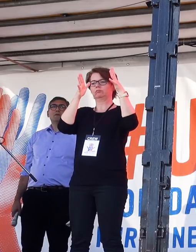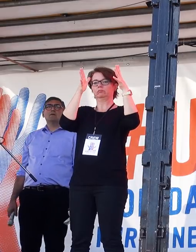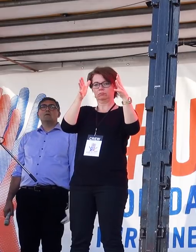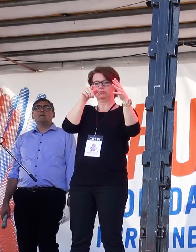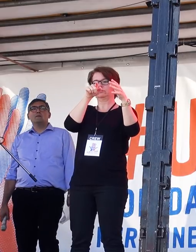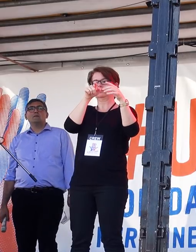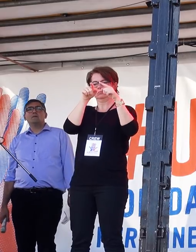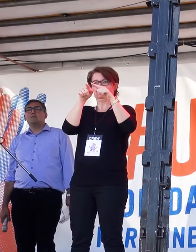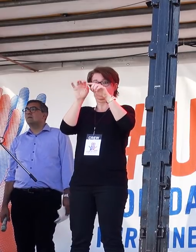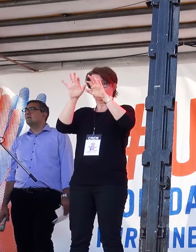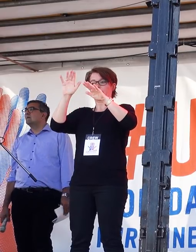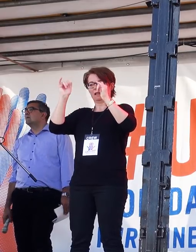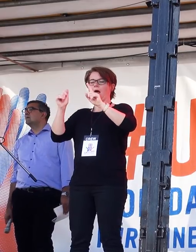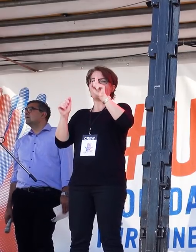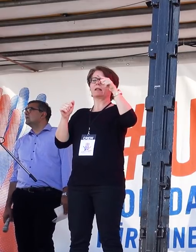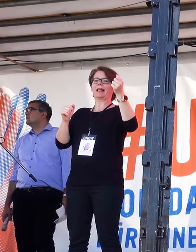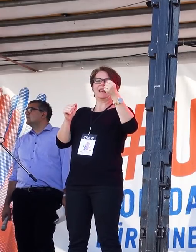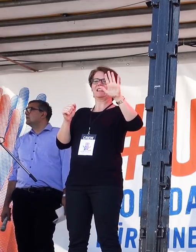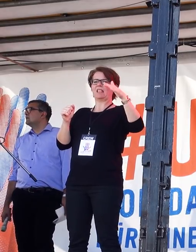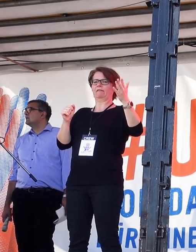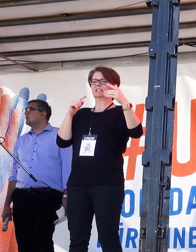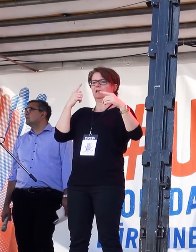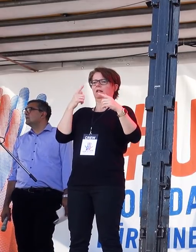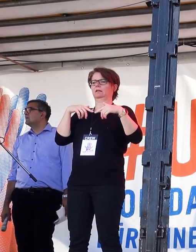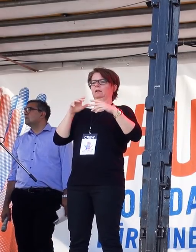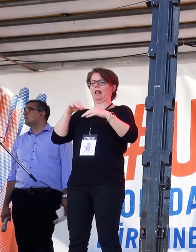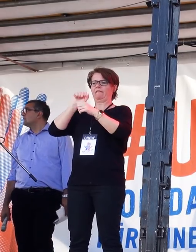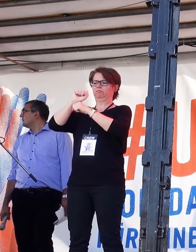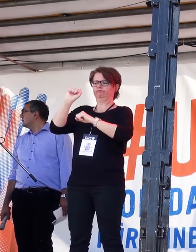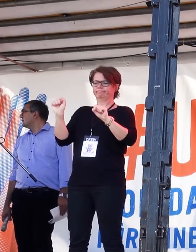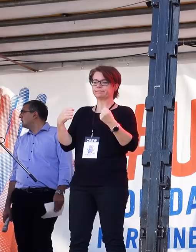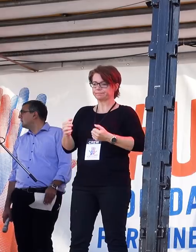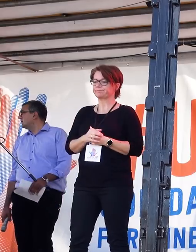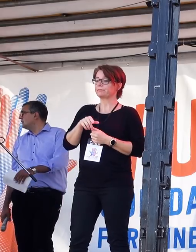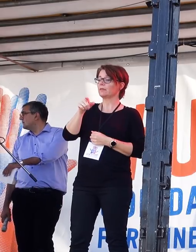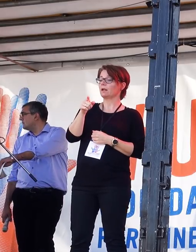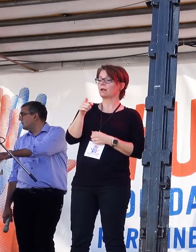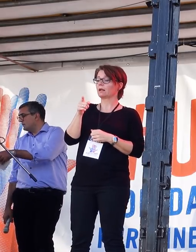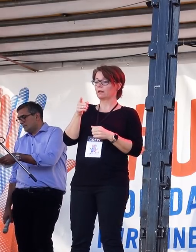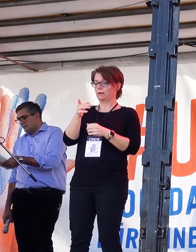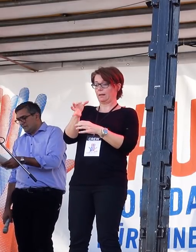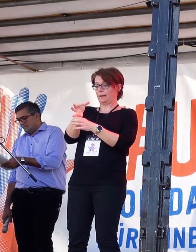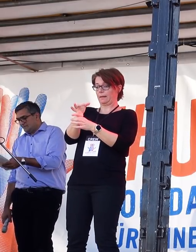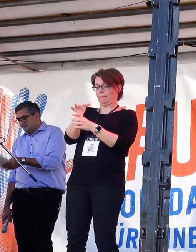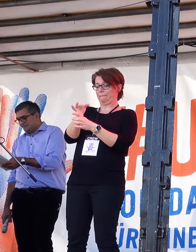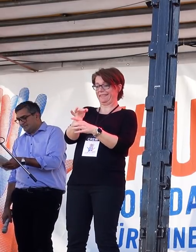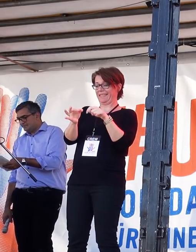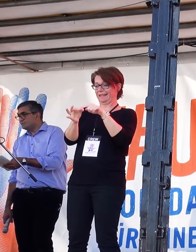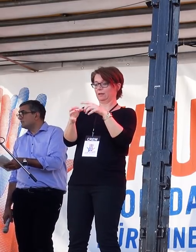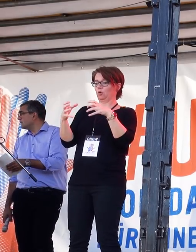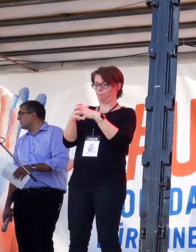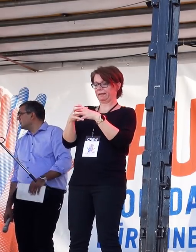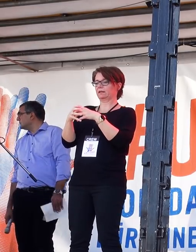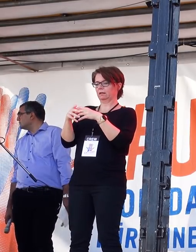Wartet nicht, bis eine laute Minderheit beginnt, sich Mehrheiten unter denen zu erobern, die aus Angst, aus Vorurteilen,